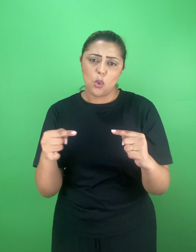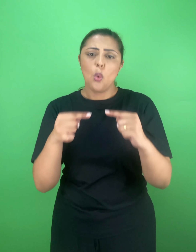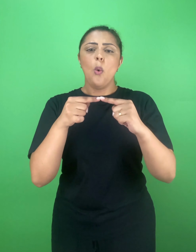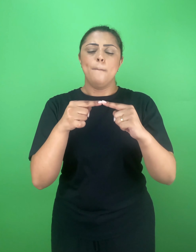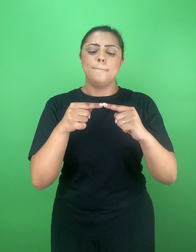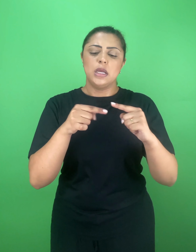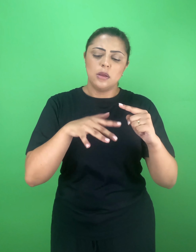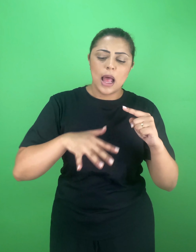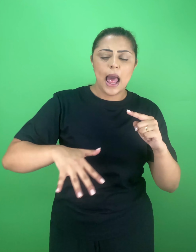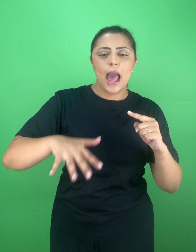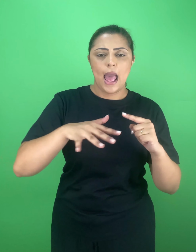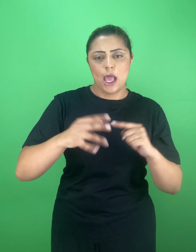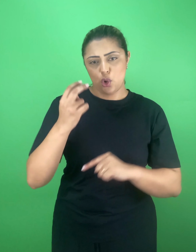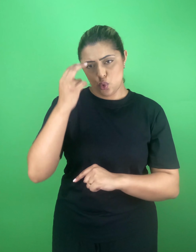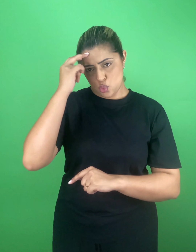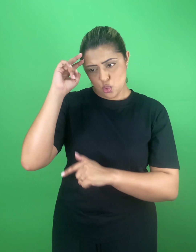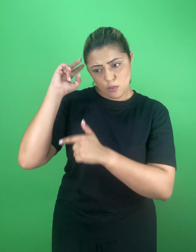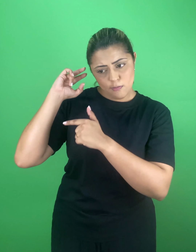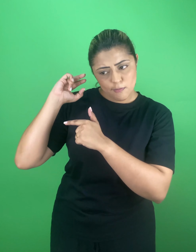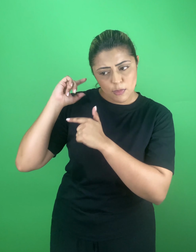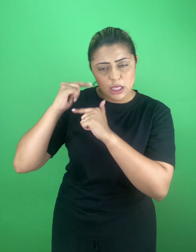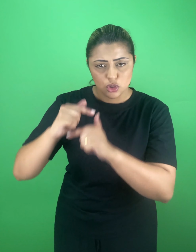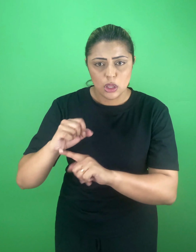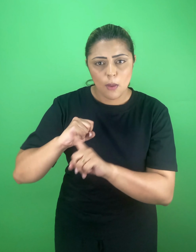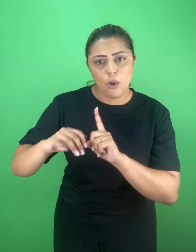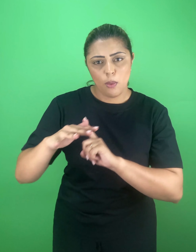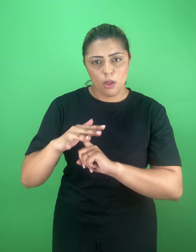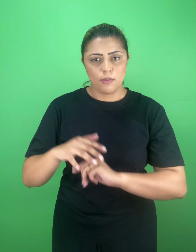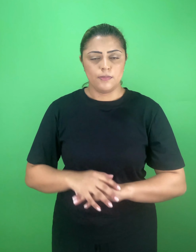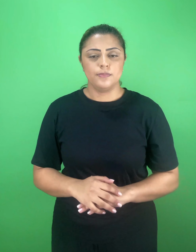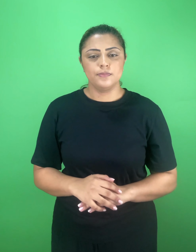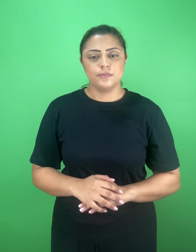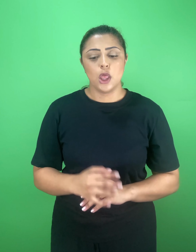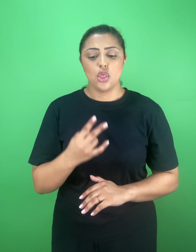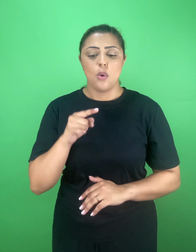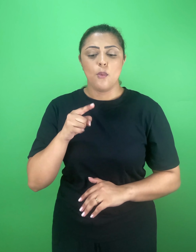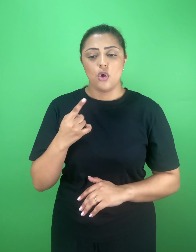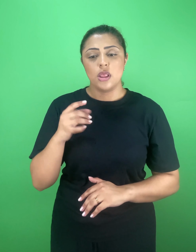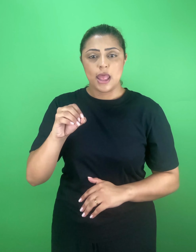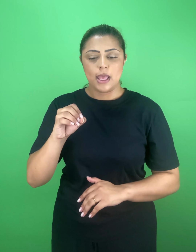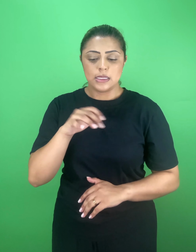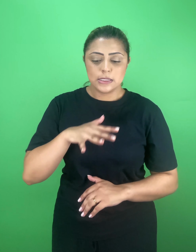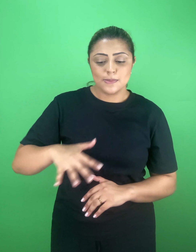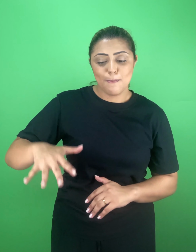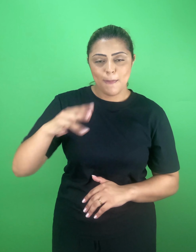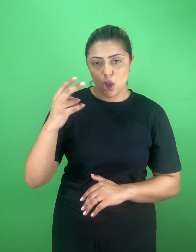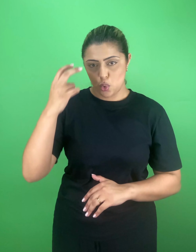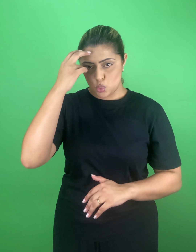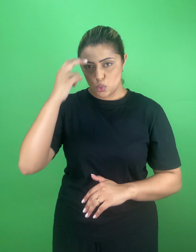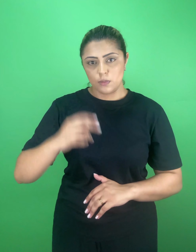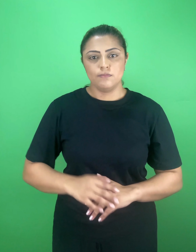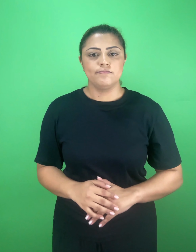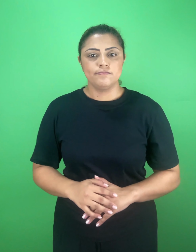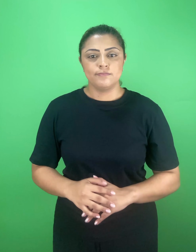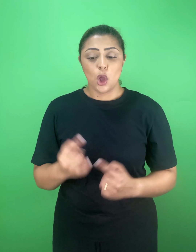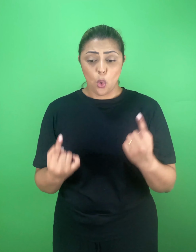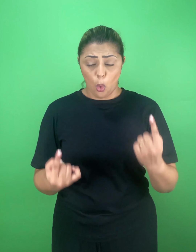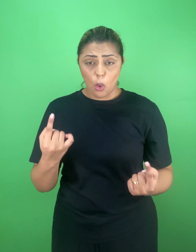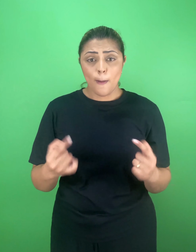culturas populares e tradicionais 2. 10. Espaços culturais Podem concorrer nesta categoria